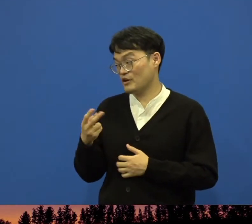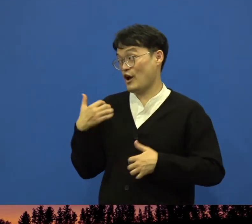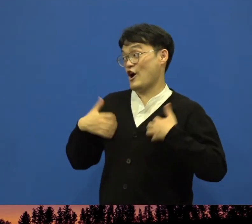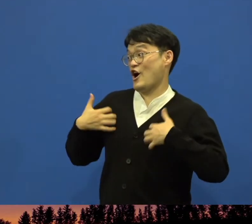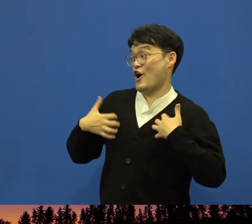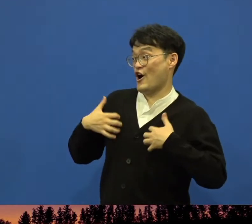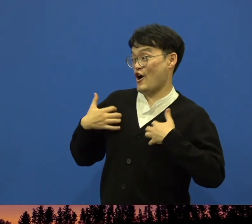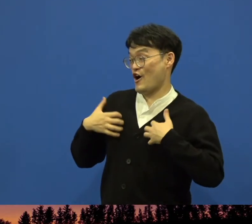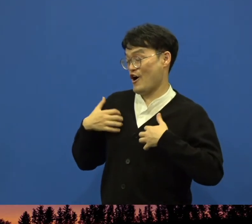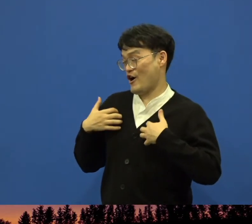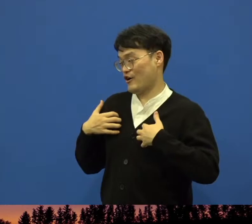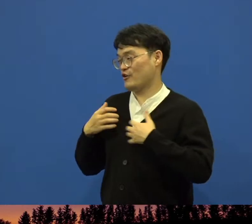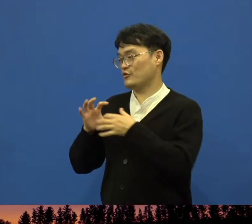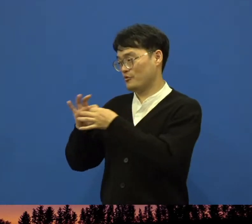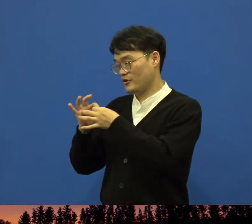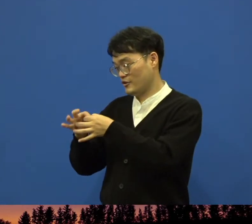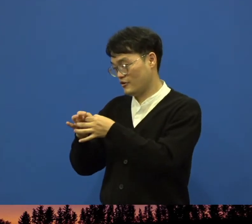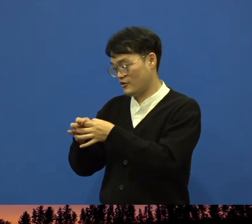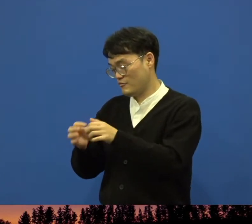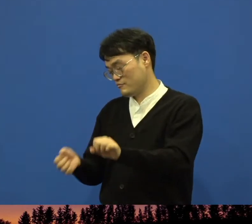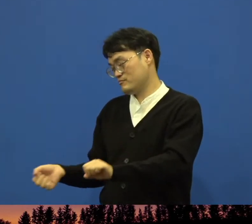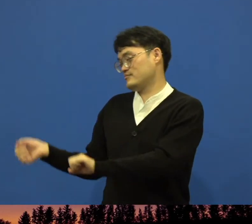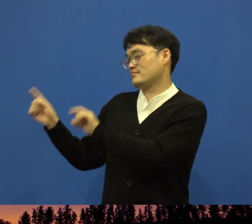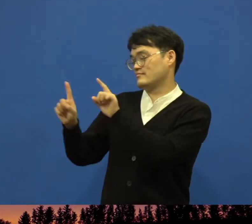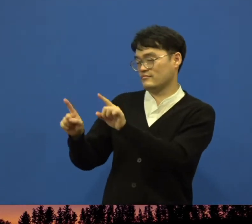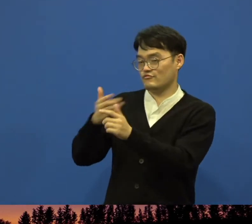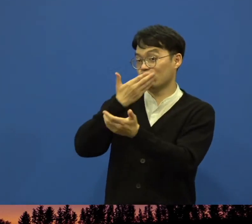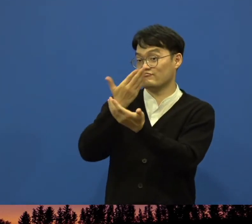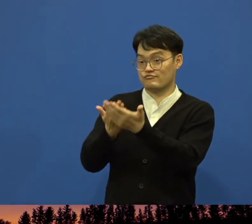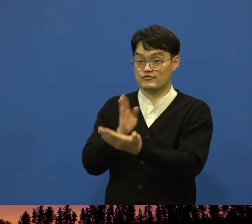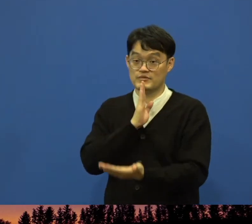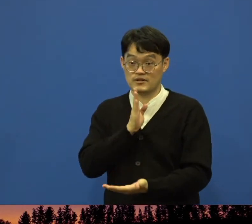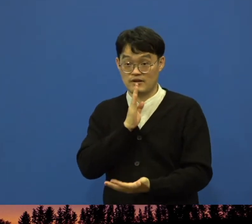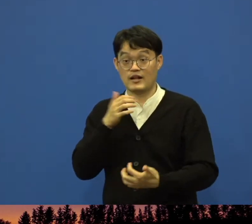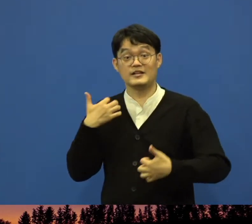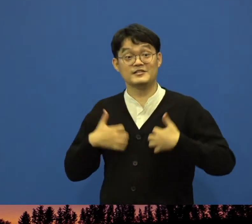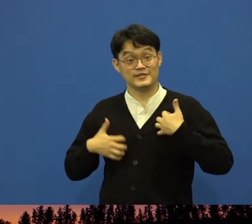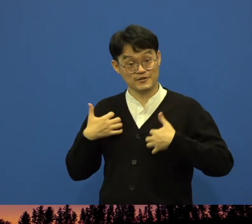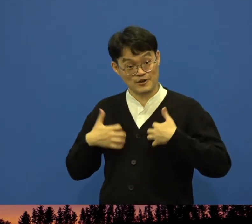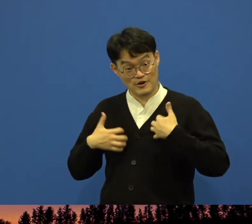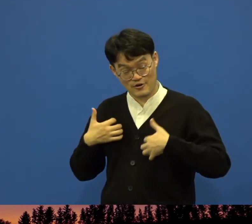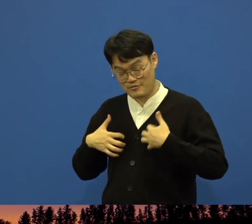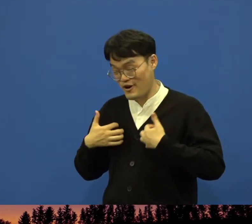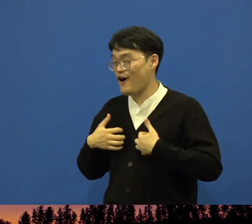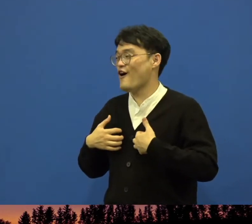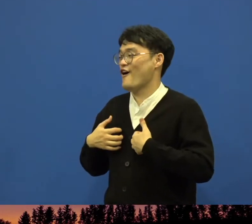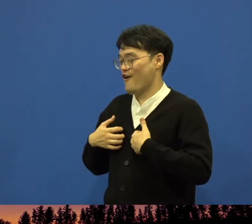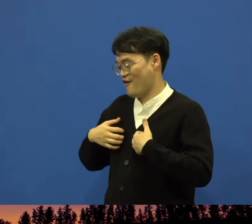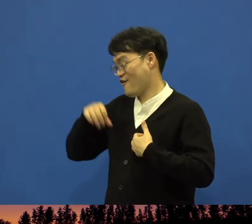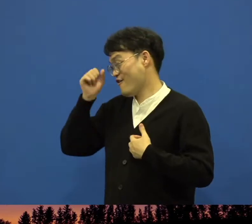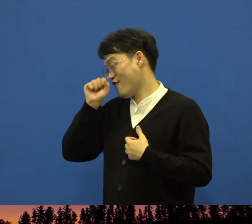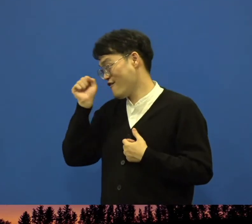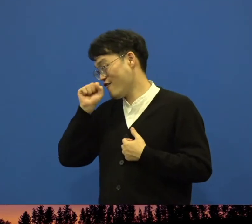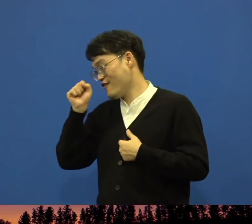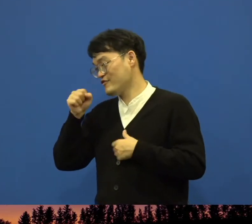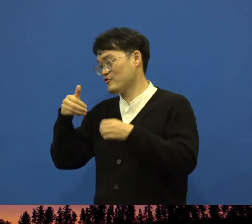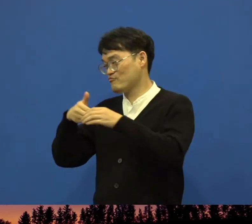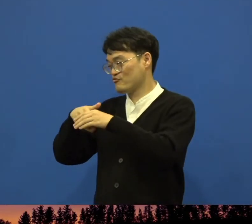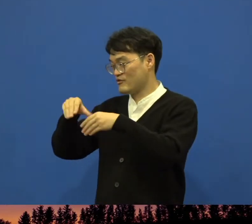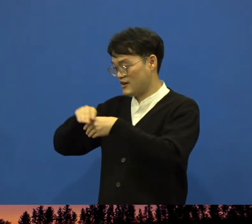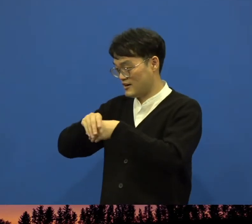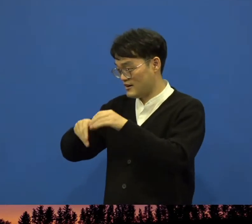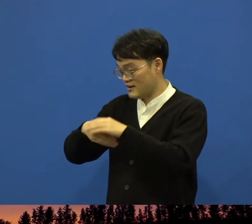이제 불어넣는 경험들은 굉장히 중요한 것입니다. 이게 즐거움을 추구하는 것, 이걸 통해서 문화가 만들어진 거예요.